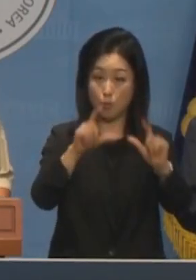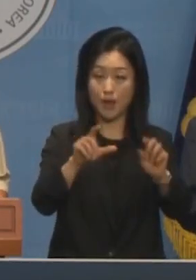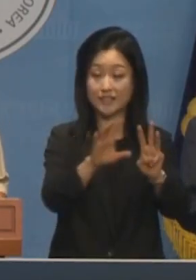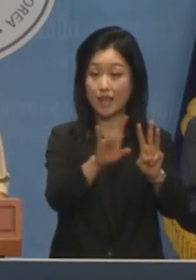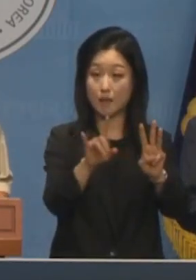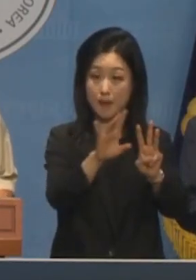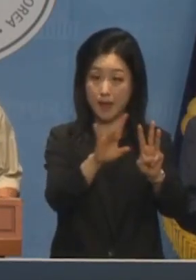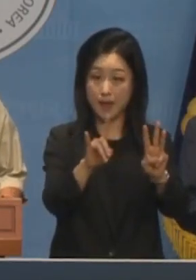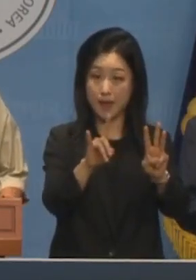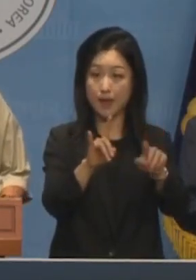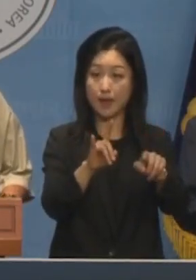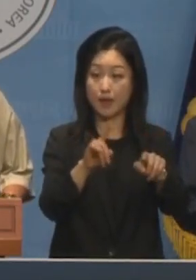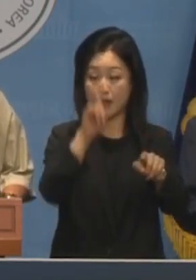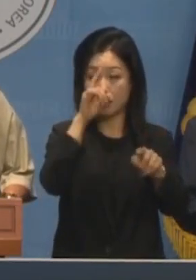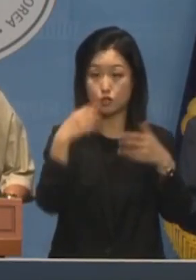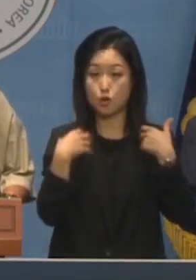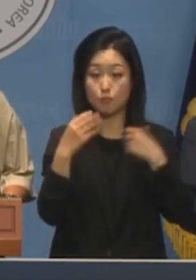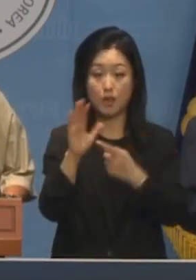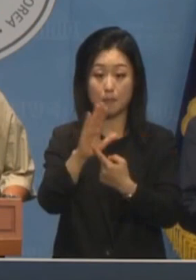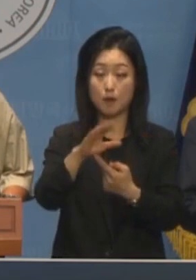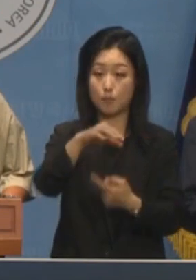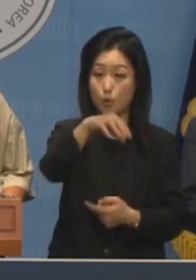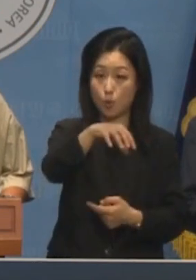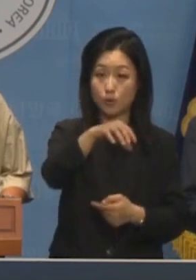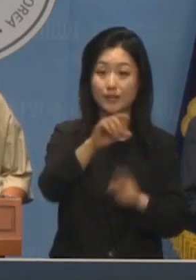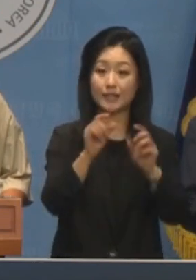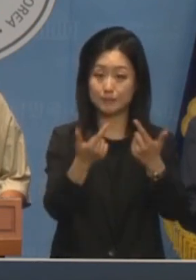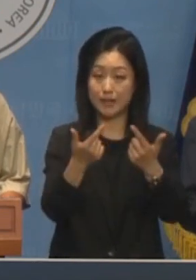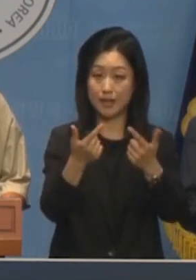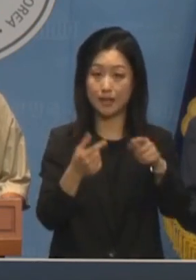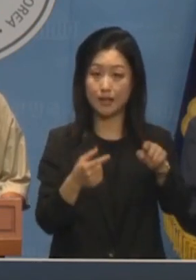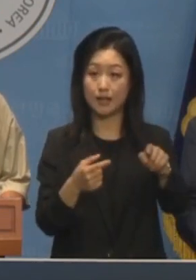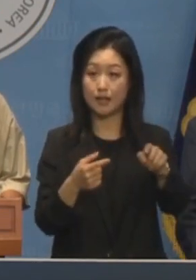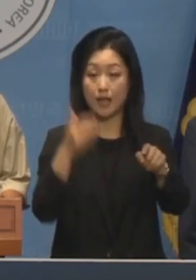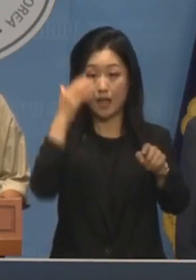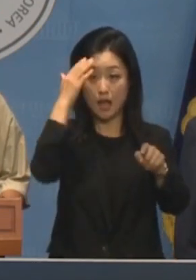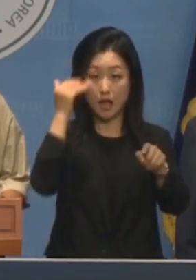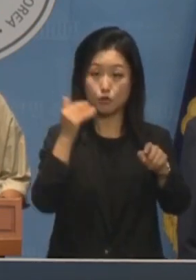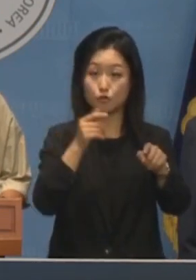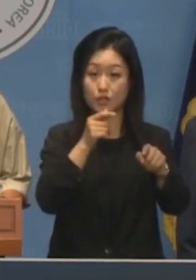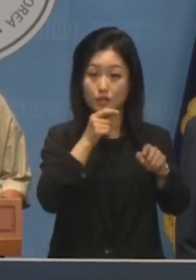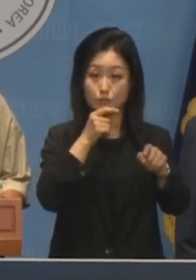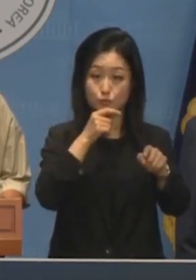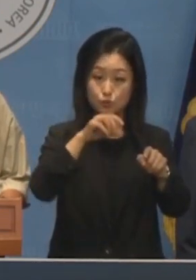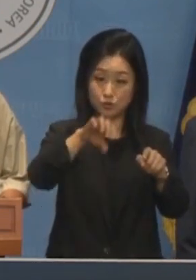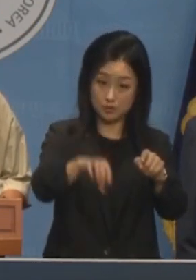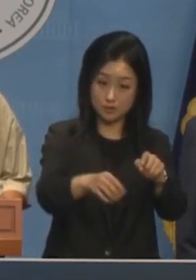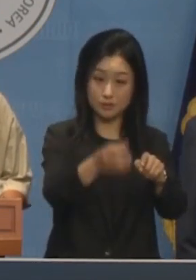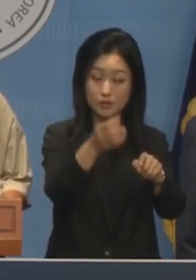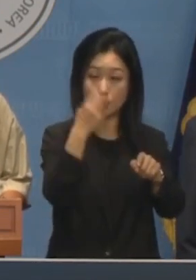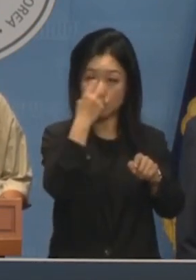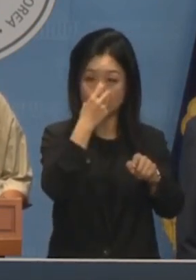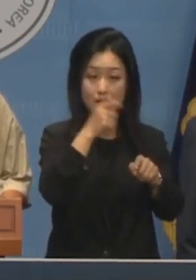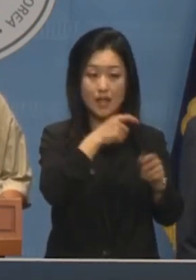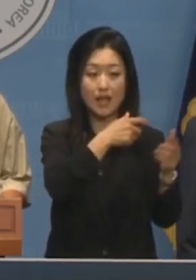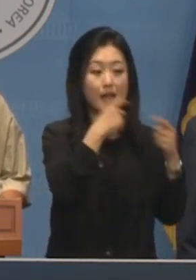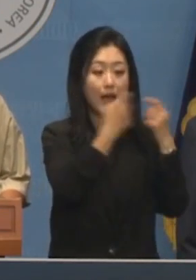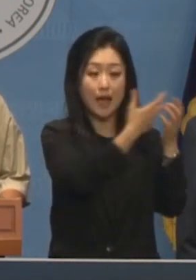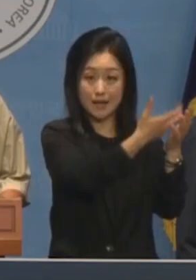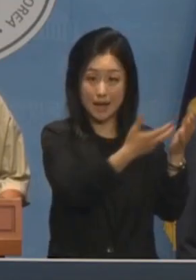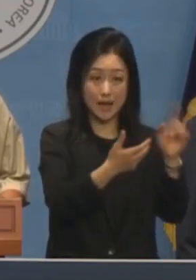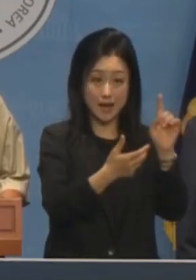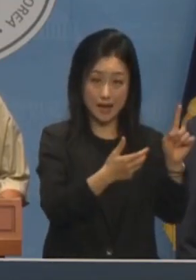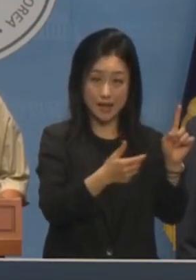수준입니다. 환경부 조사 지점은 아닙니다. 우리나라는 친수구간 조류 경보제가 한강 1개소,